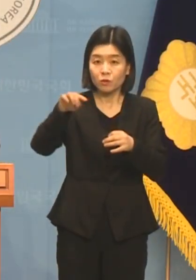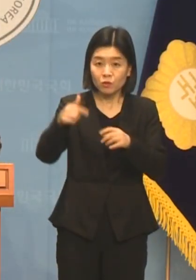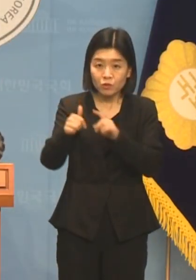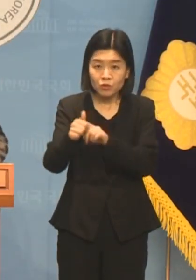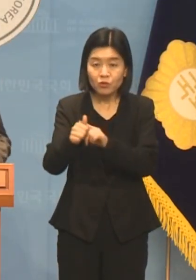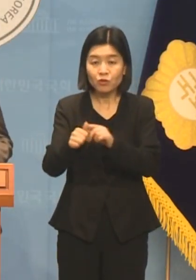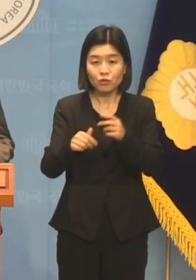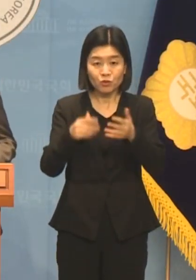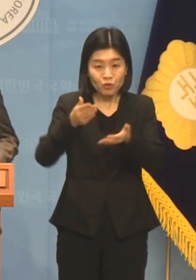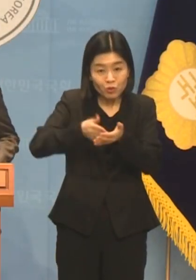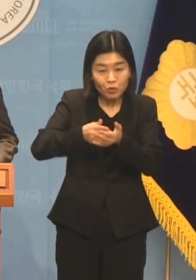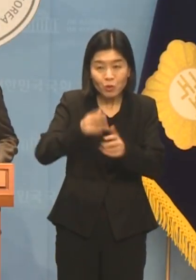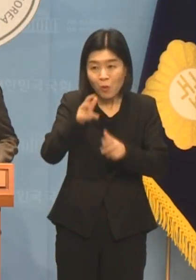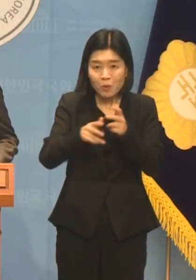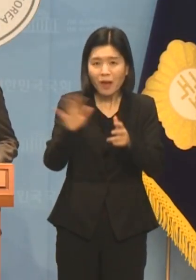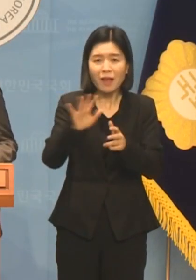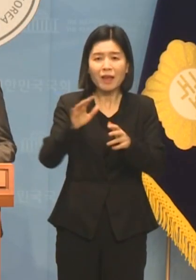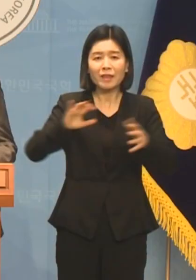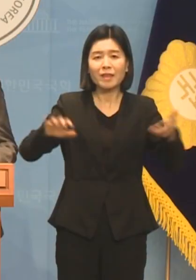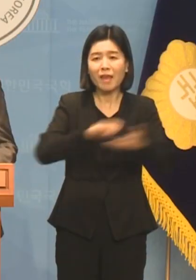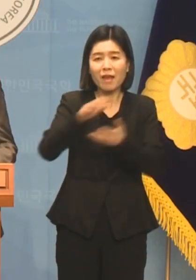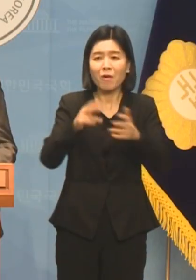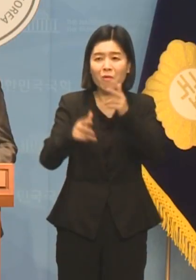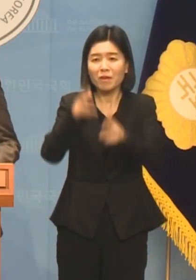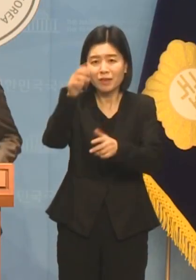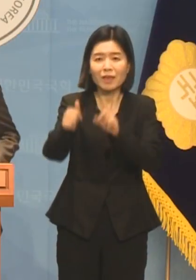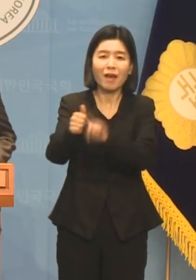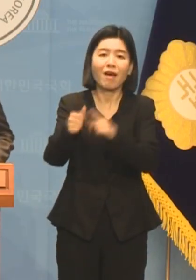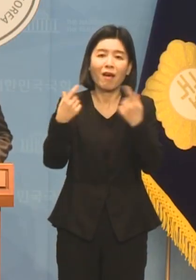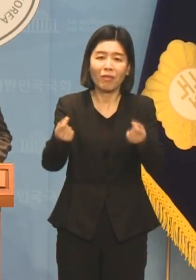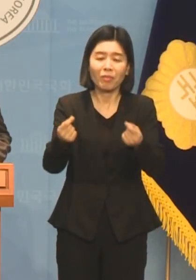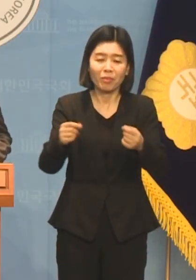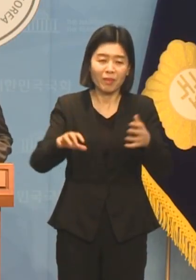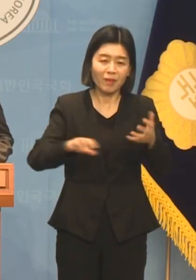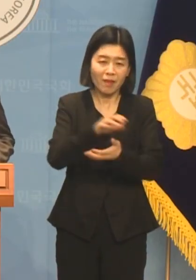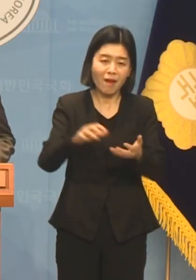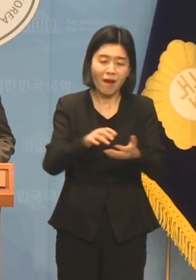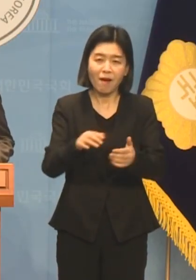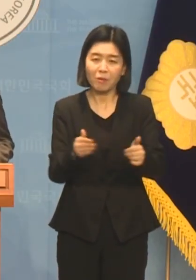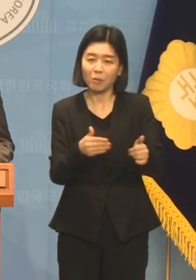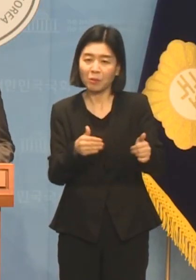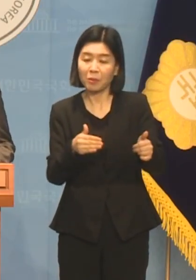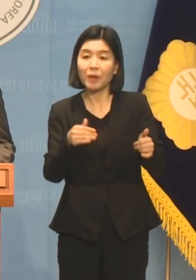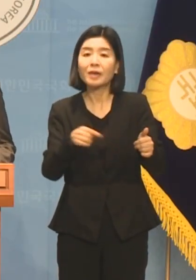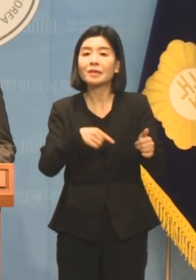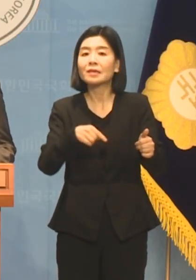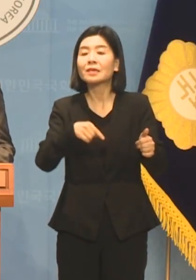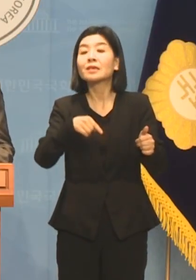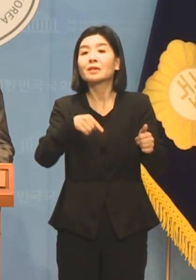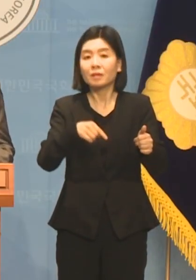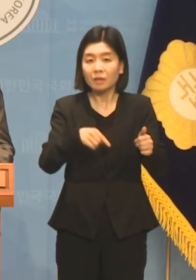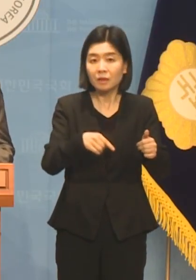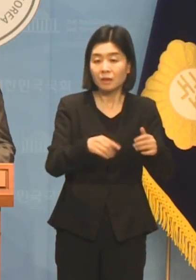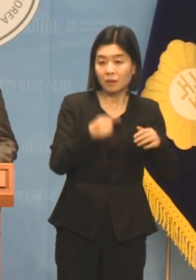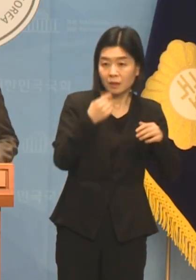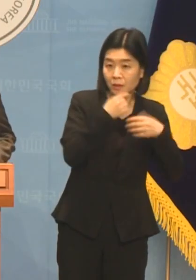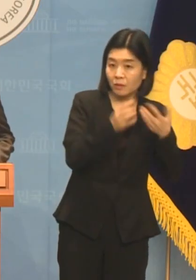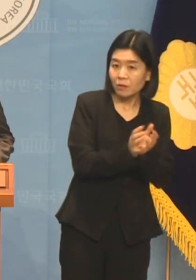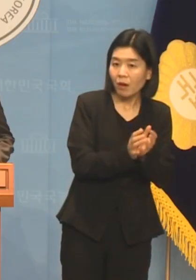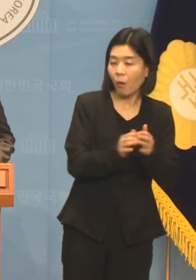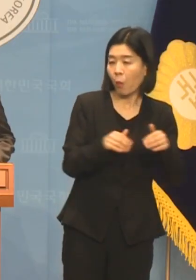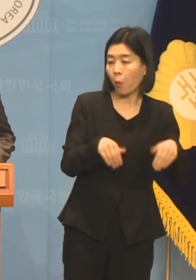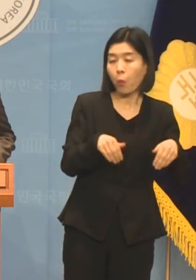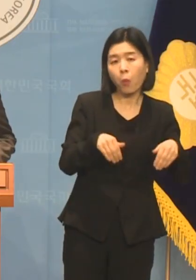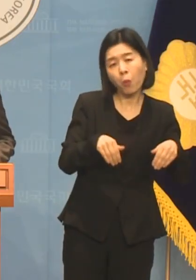공장 공장장으로서 내란 예비 음모 사주를 하고 있다. 또 이거에 따라서 민당 의원들이